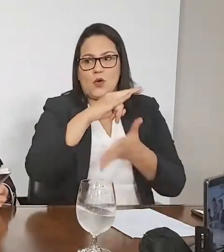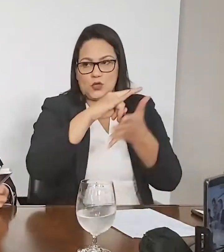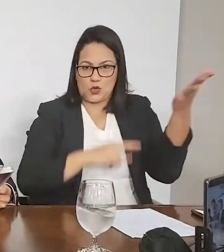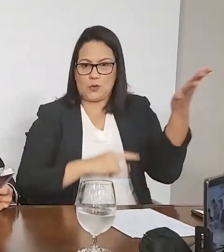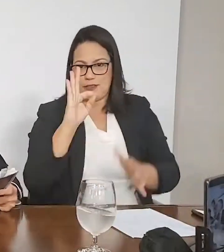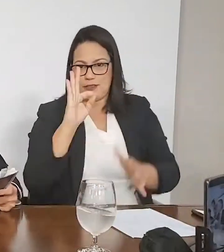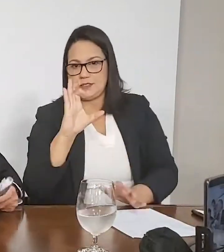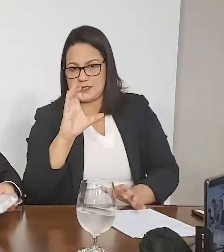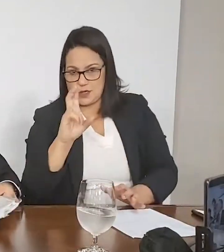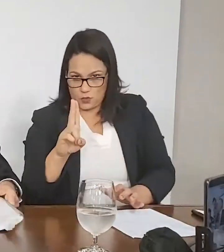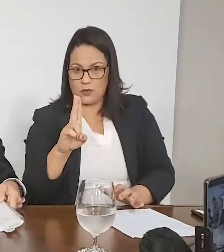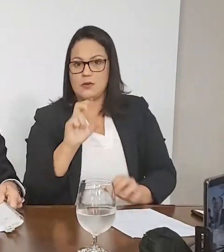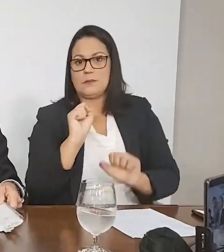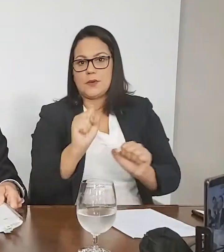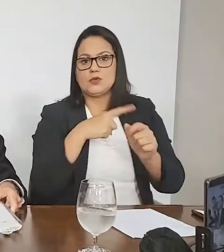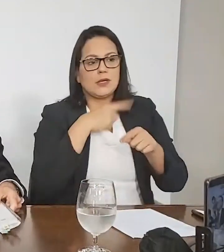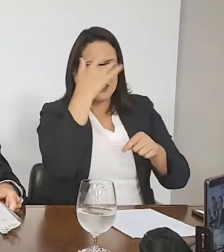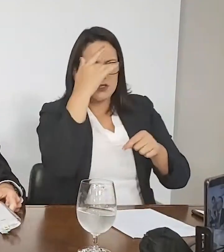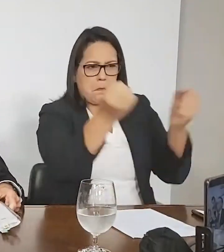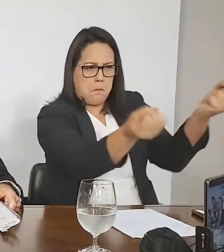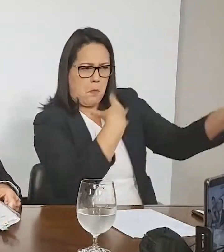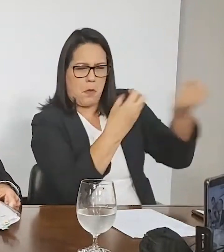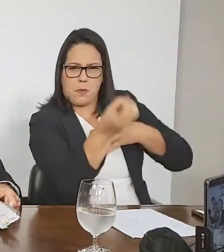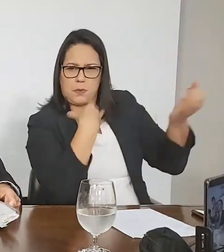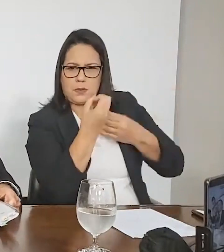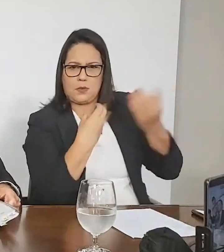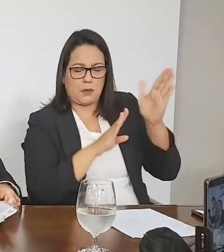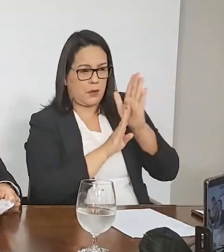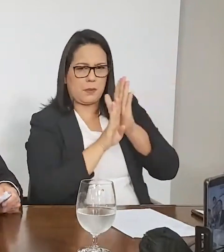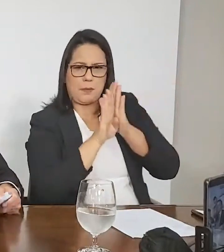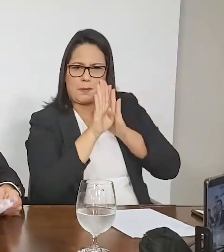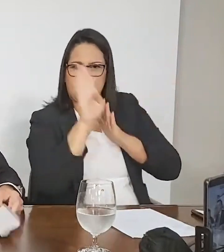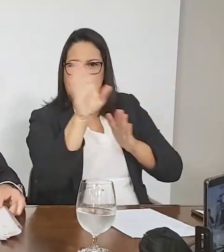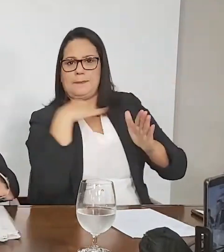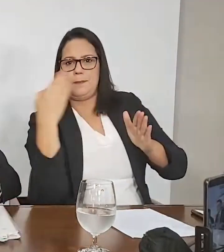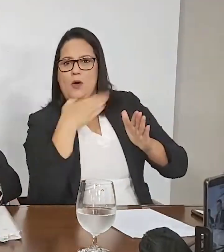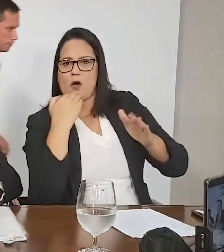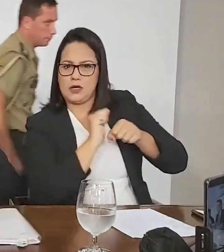Corrobora para com as supernotificações.